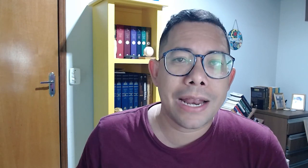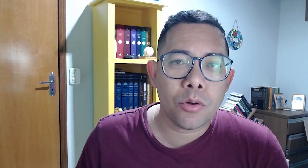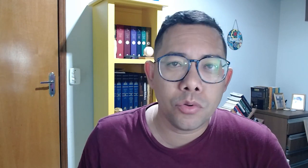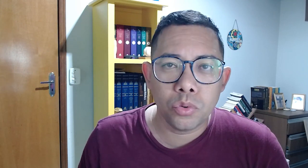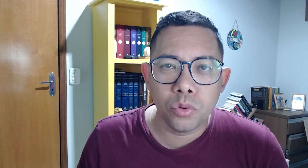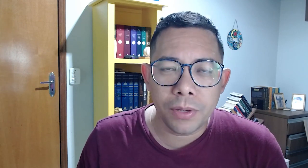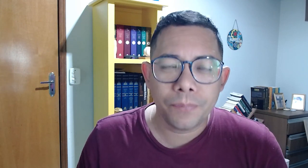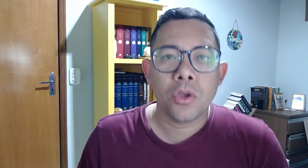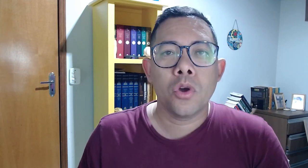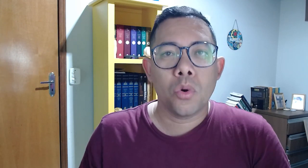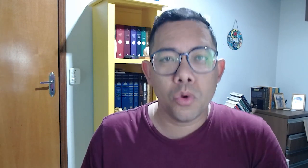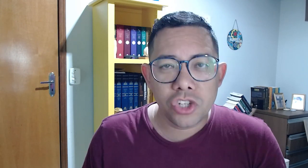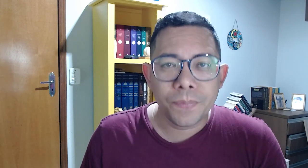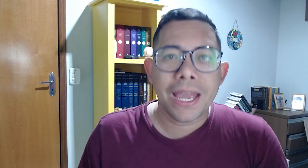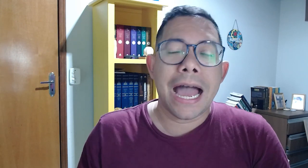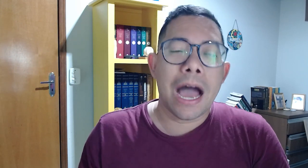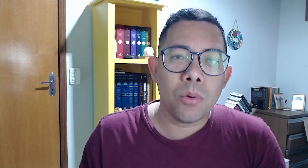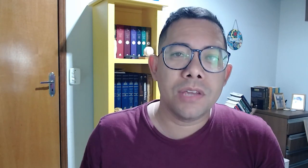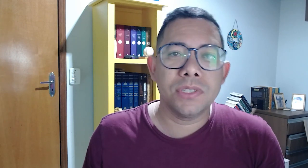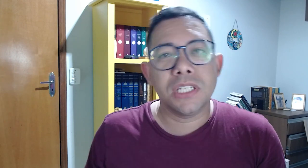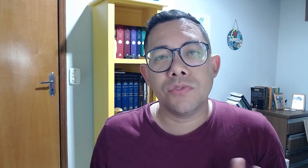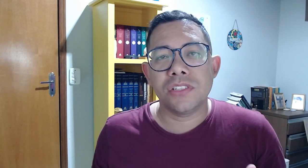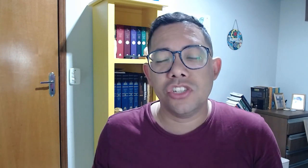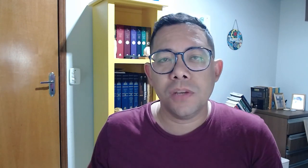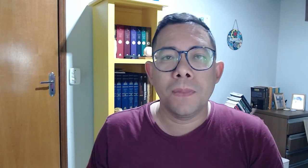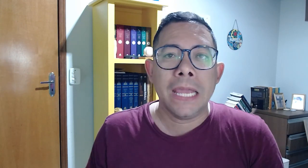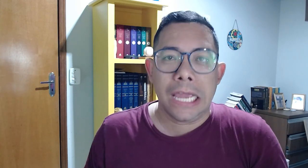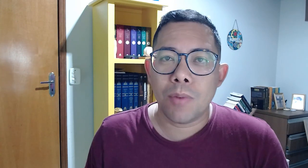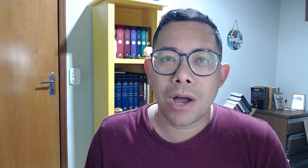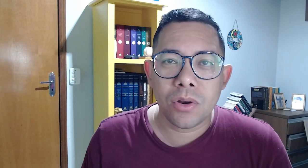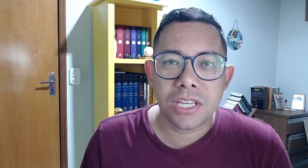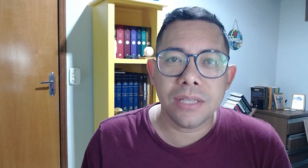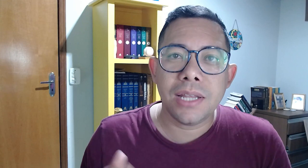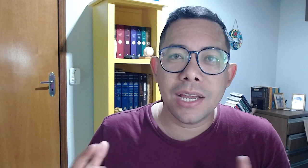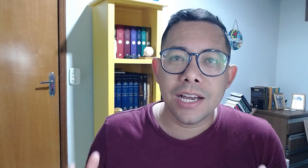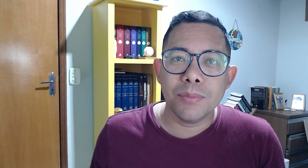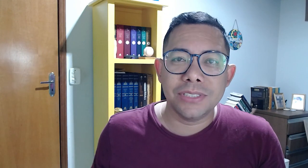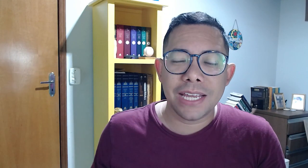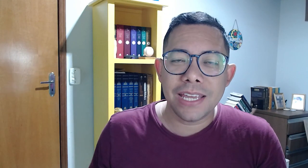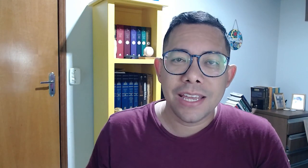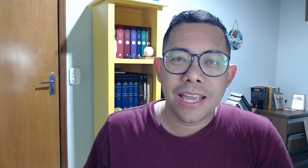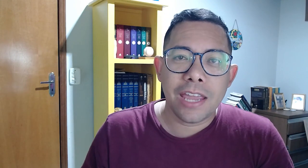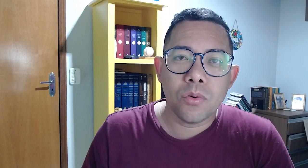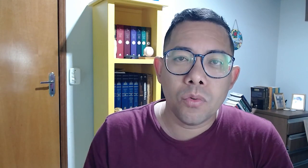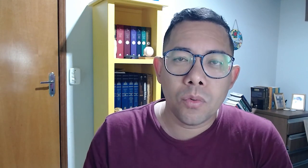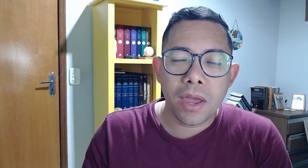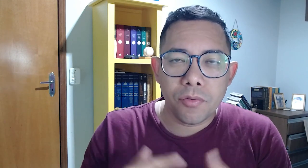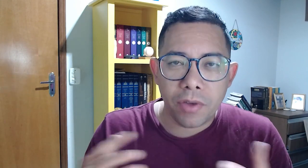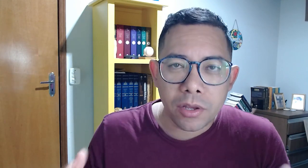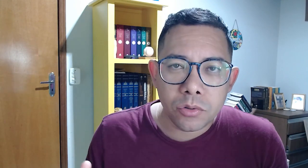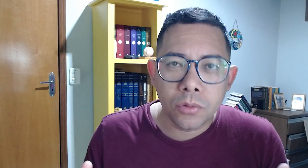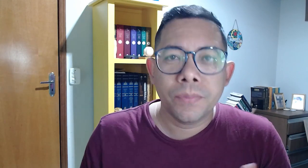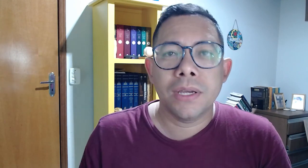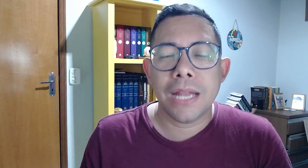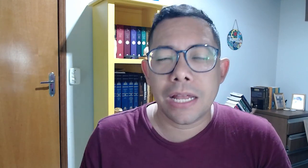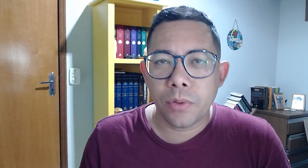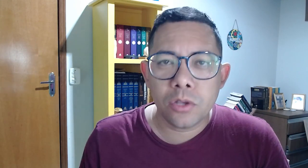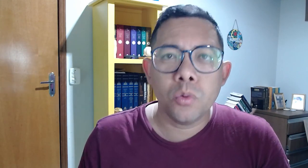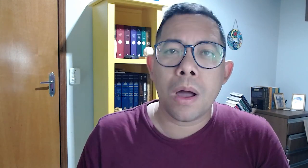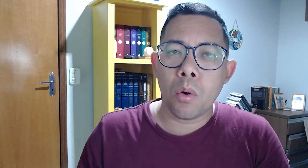do YouTube. Hoje, a aula que vocês vão assistir é uma aula que entregamos aí em um evento gratuito há algum